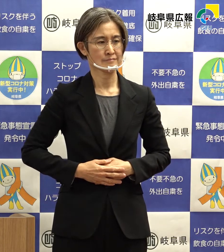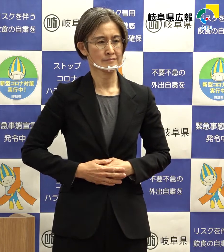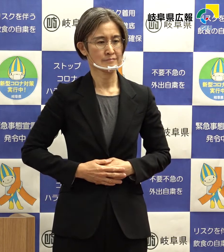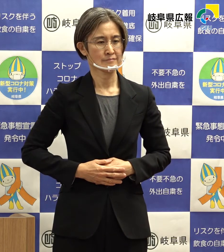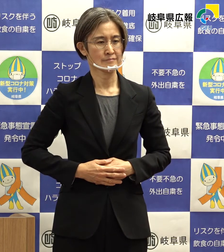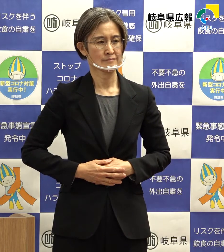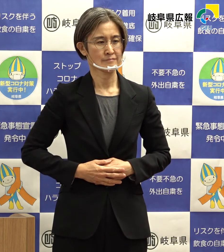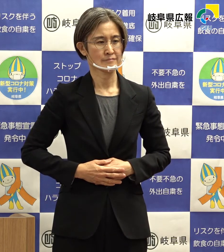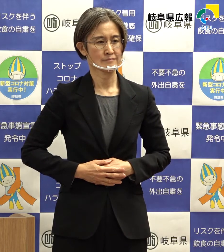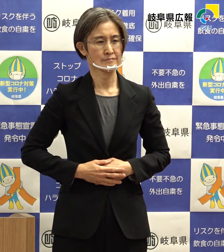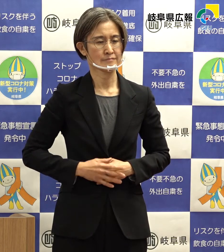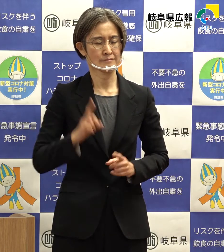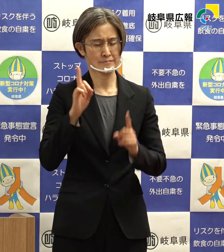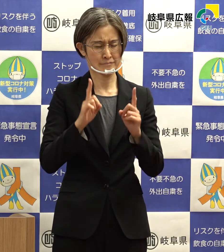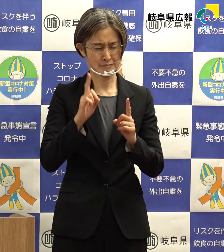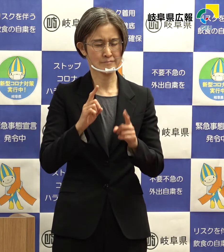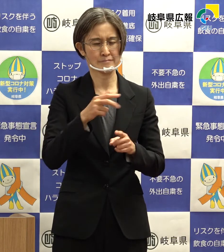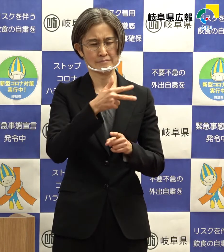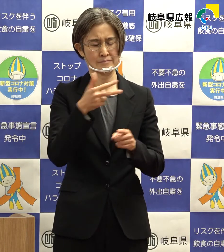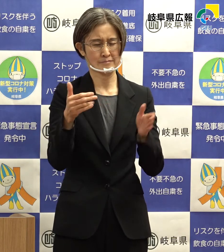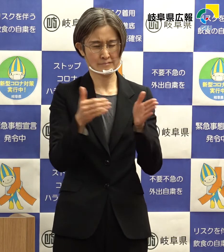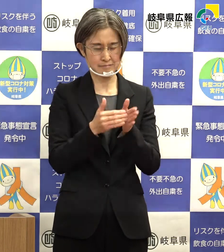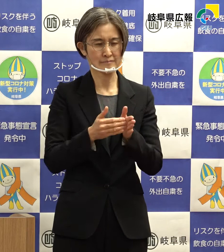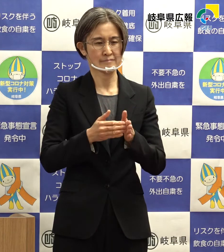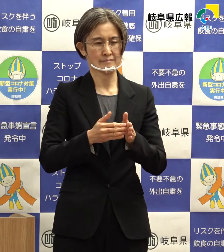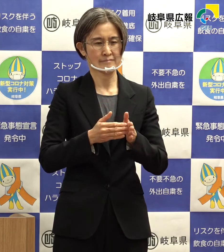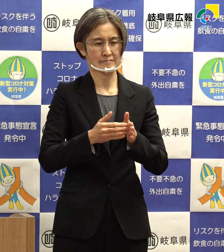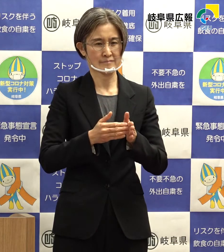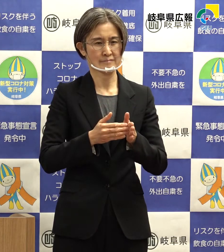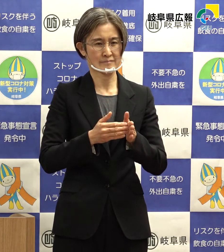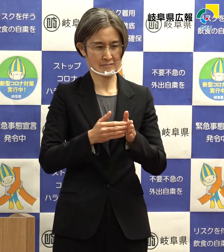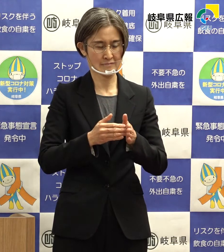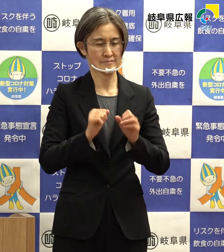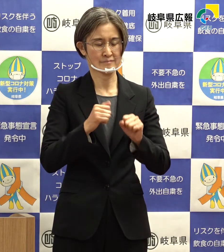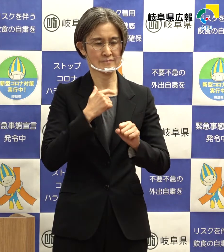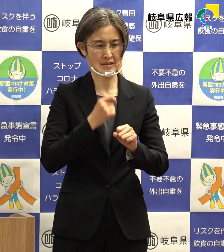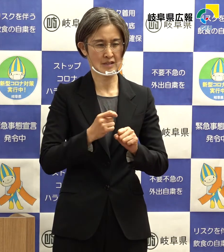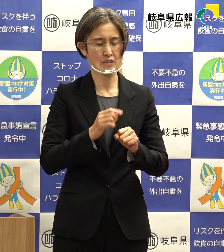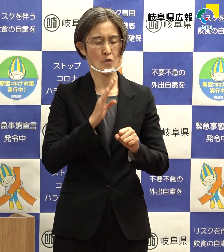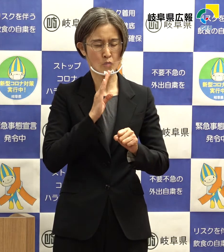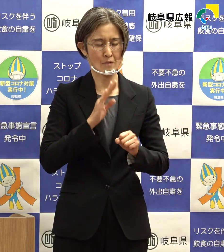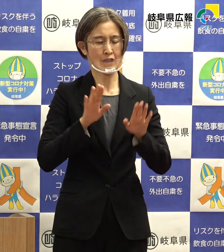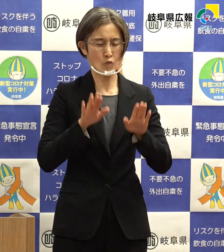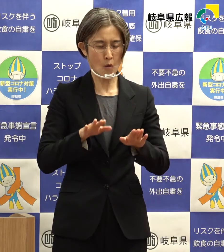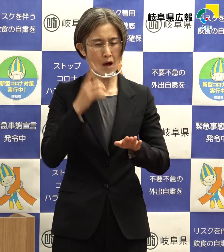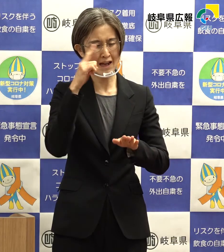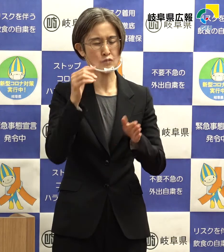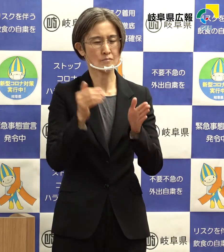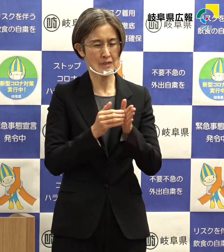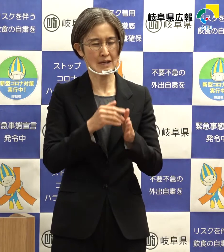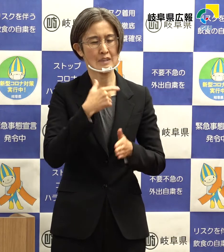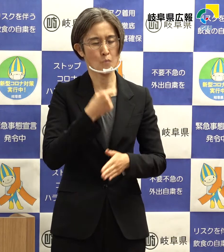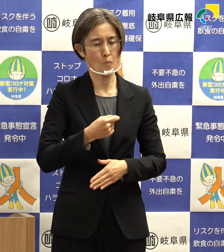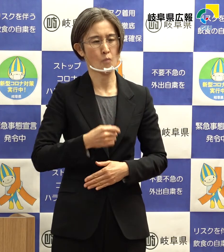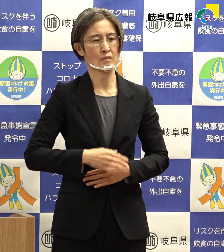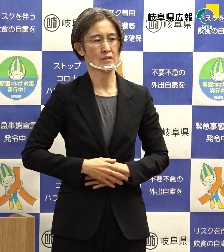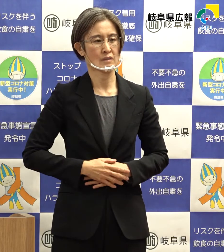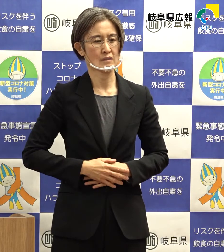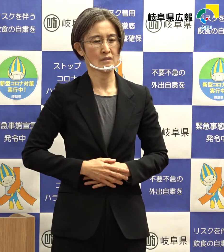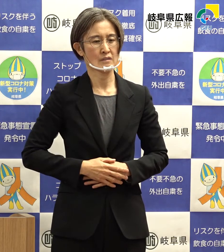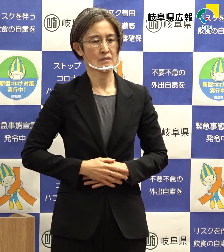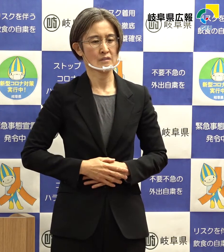どんな予測とも今週中ですと思いますけどね、はい、できればもう今日にも明日にもというぐらいのつもりでおりますけど、はいはい、 今の話だ